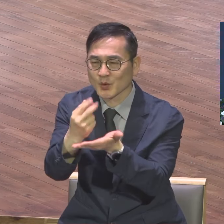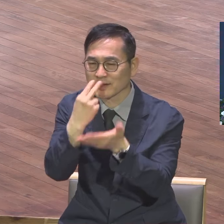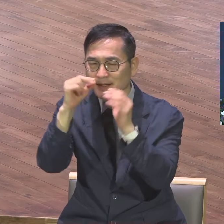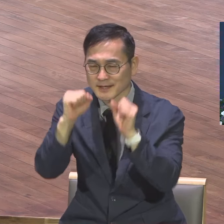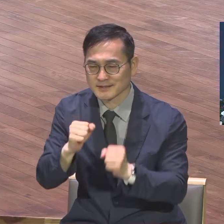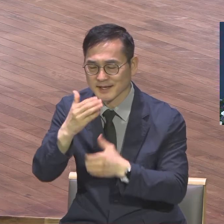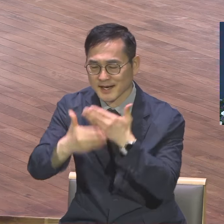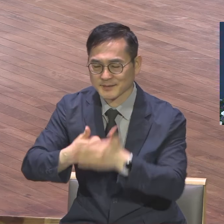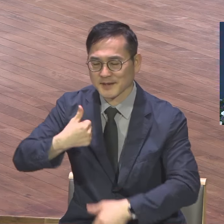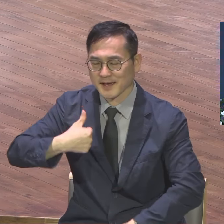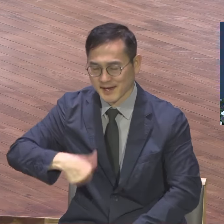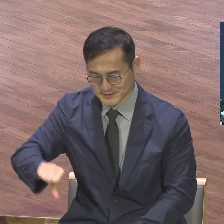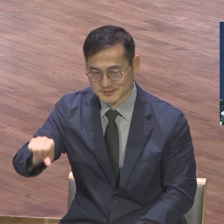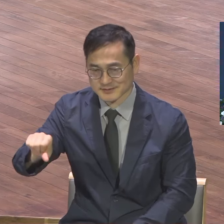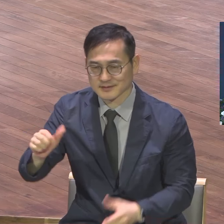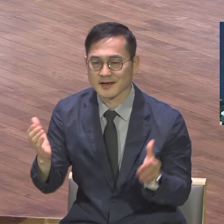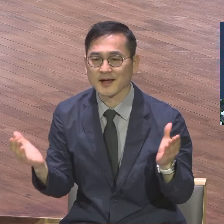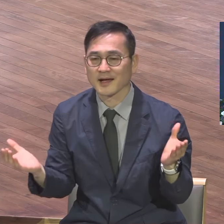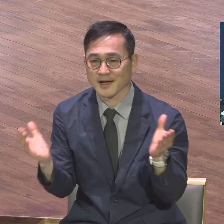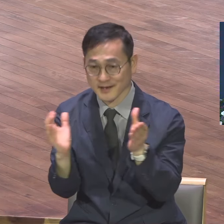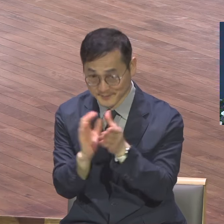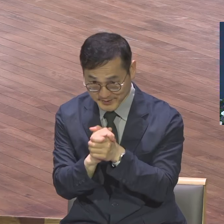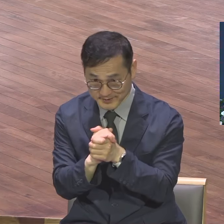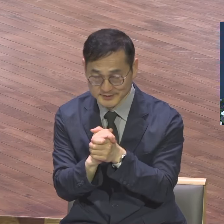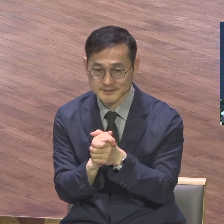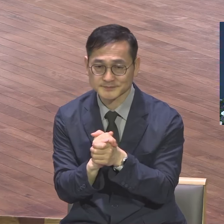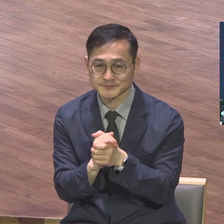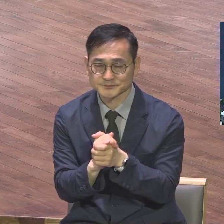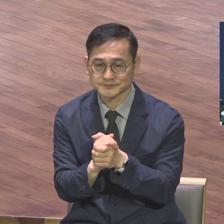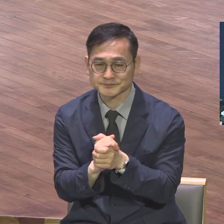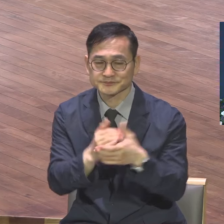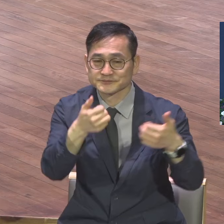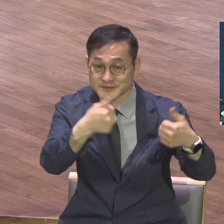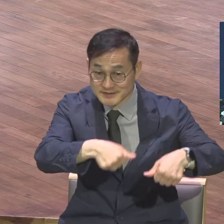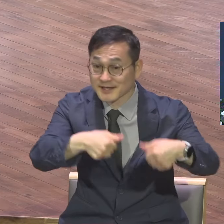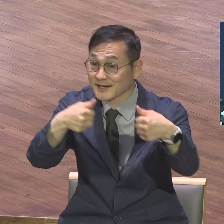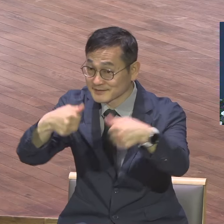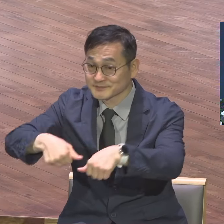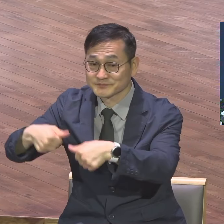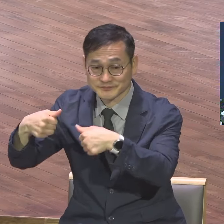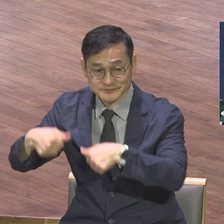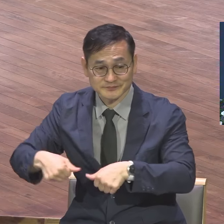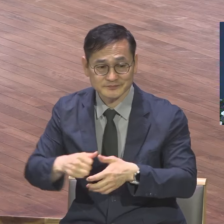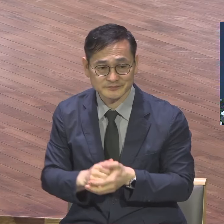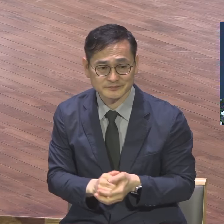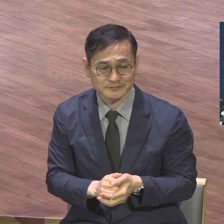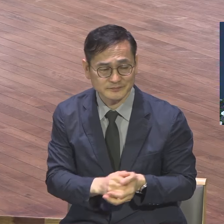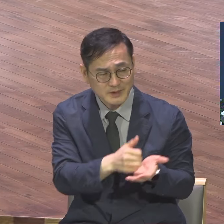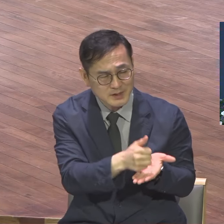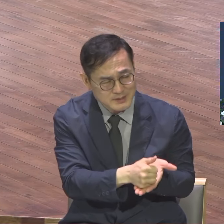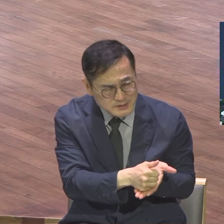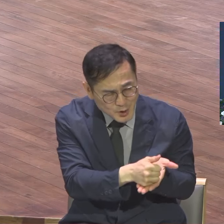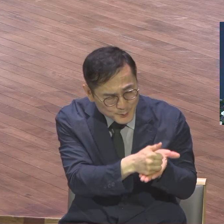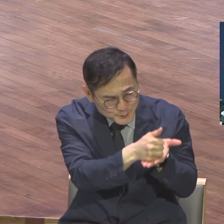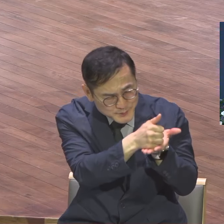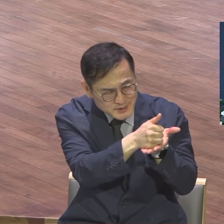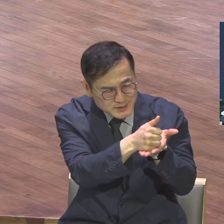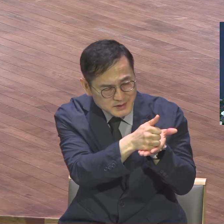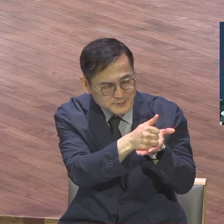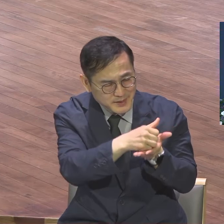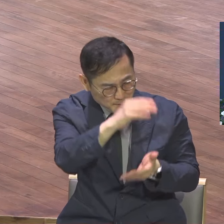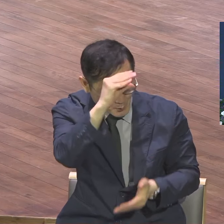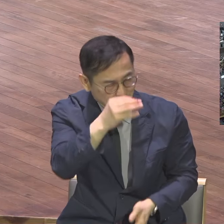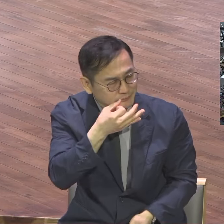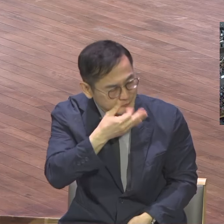하나님의 아들이십니다. 아멘. 우리 해외 식구들도 같이 서로 다 인사합시다. 섬김의 모델이